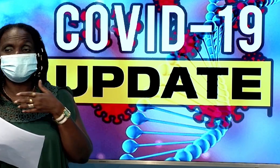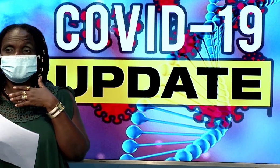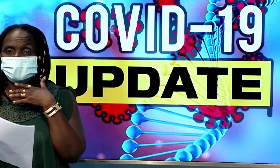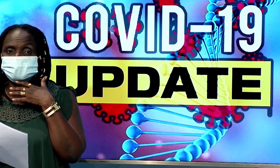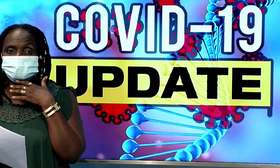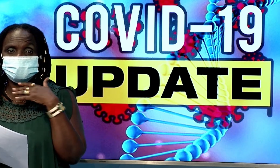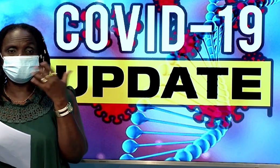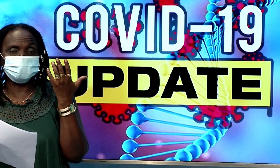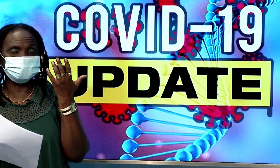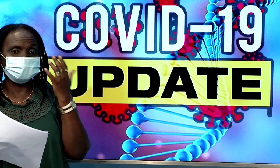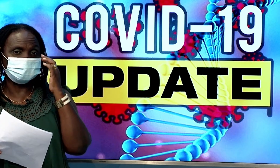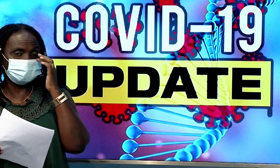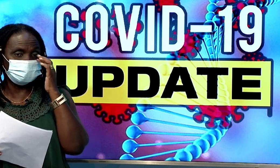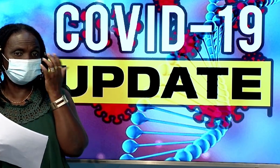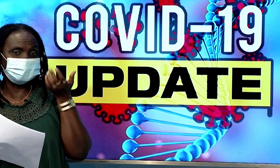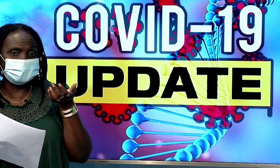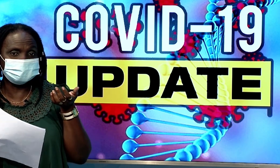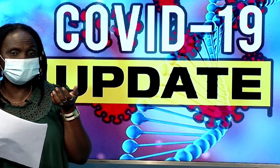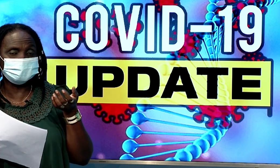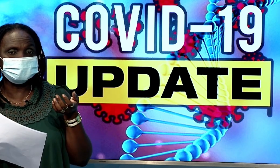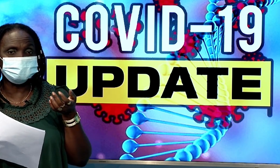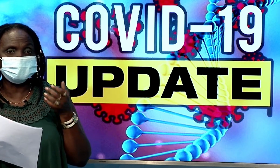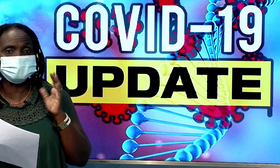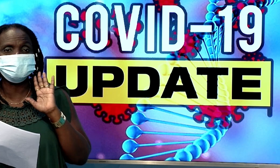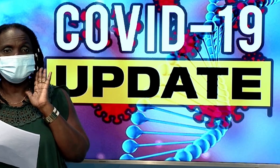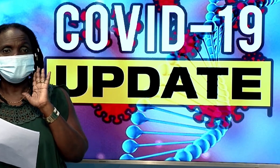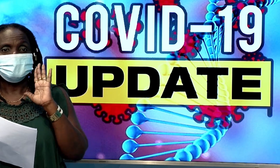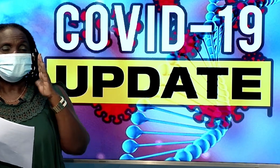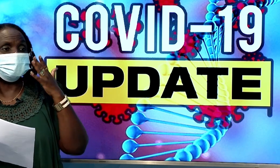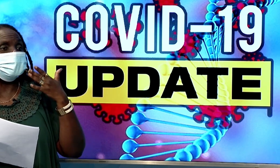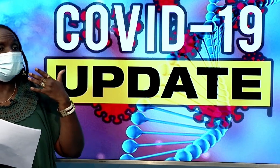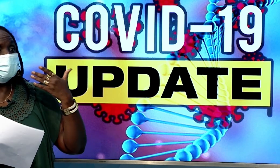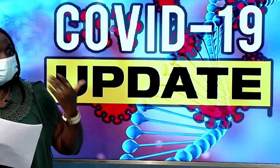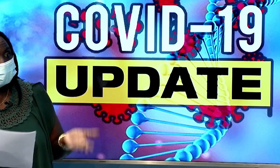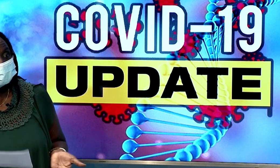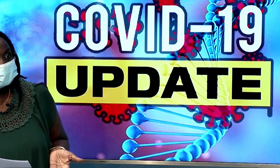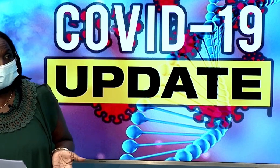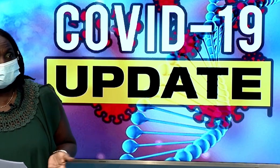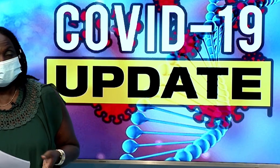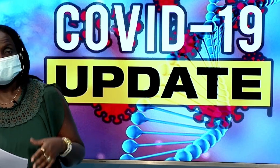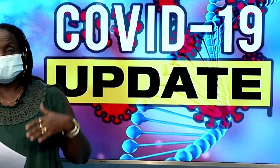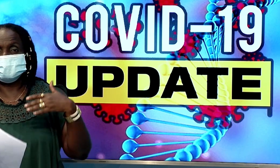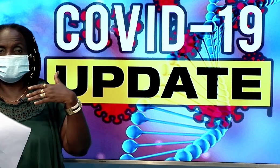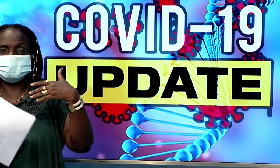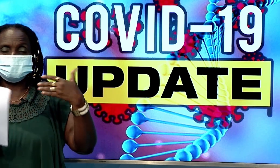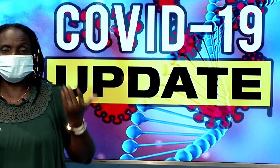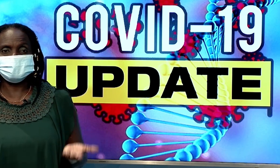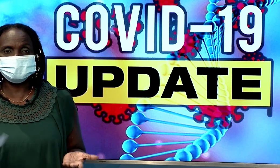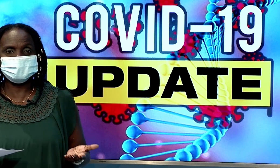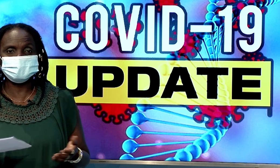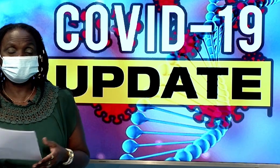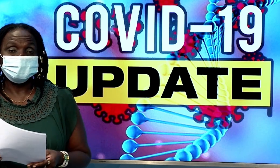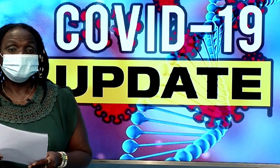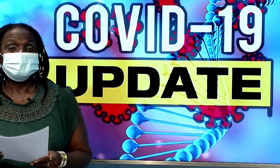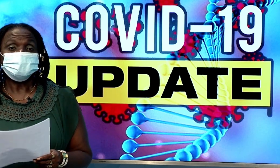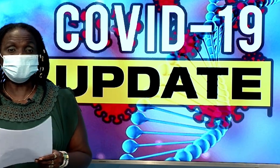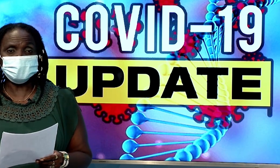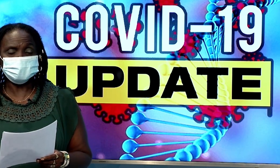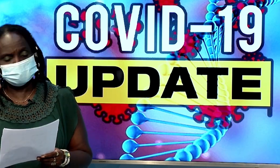geven gevolg aan de oproep vanuit het COVID-19 management team om met een mondkap te